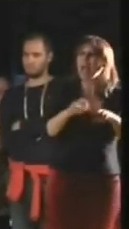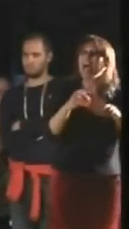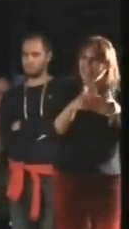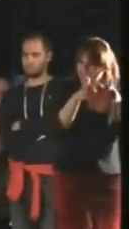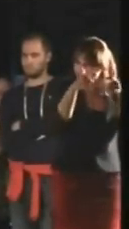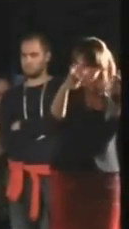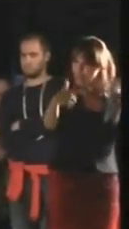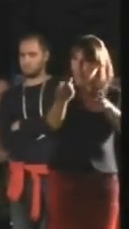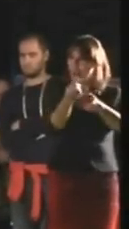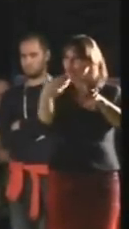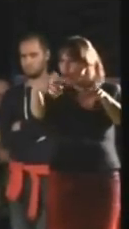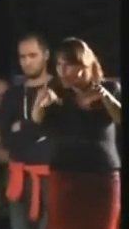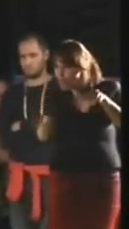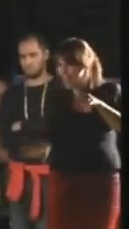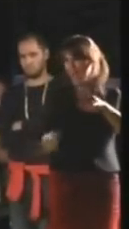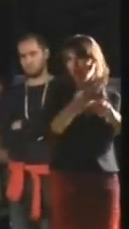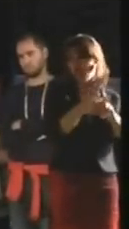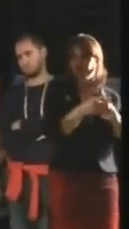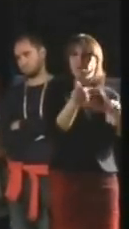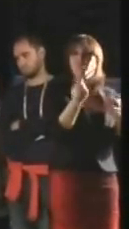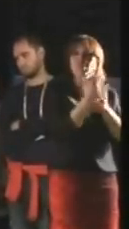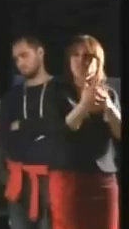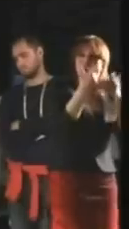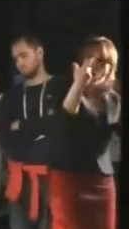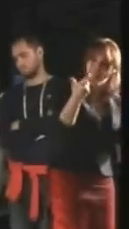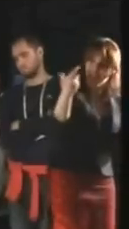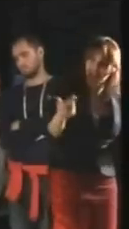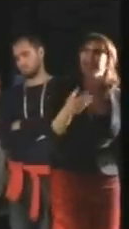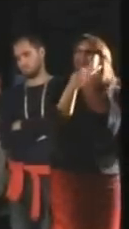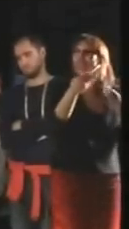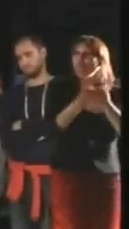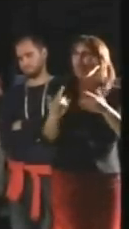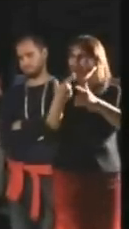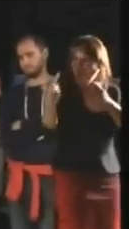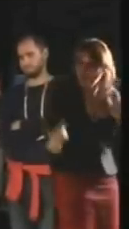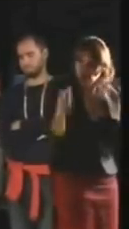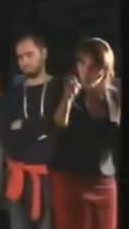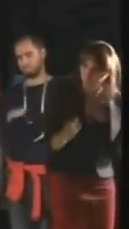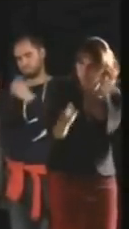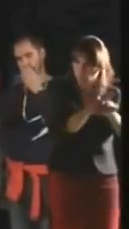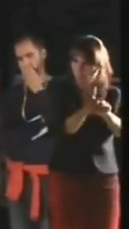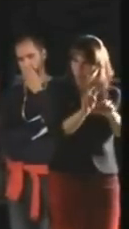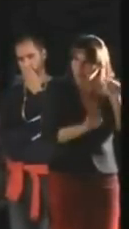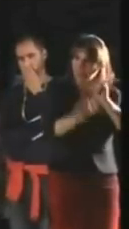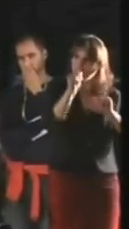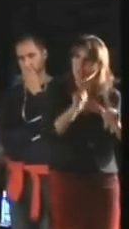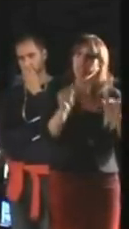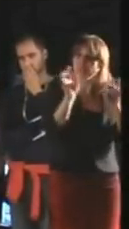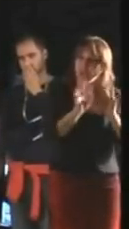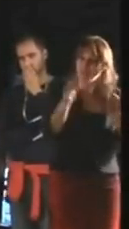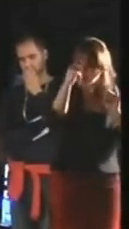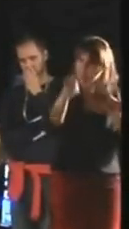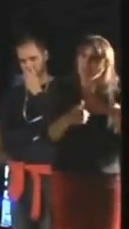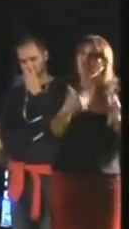di lavoro perché aumenta la produttività. Allora dobbiamo aspettarci milioni di disoccupati e se non ci prepariamo adesso con un reddito di